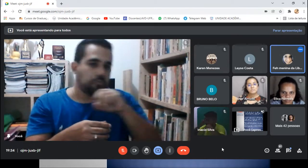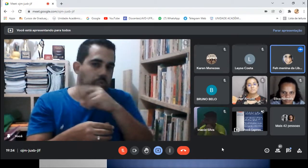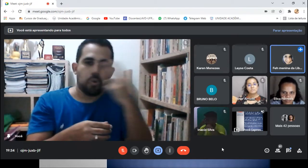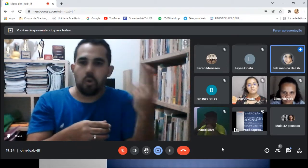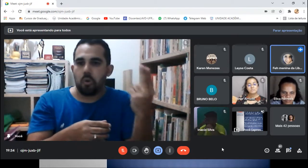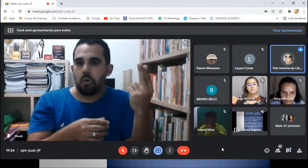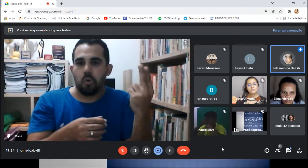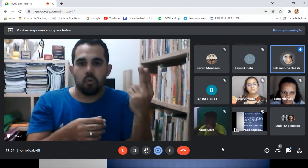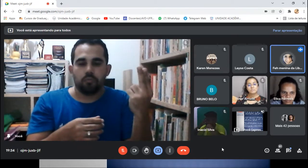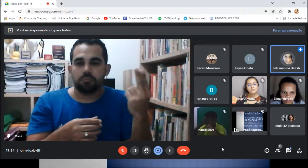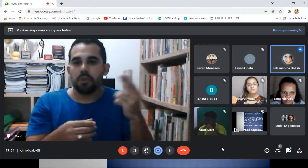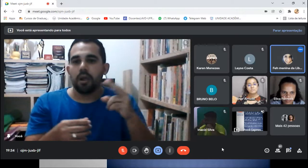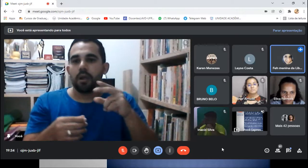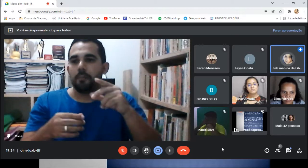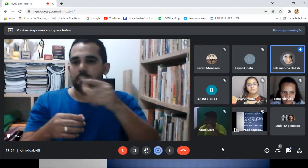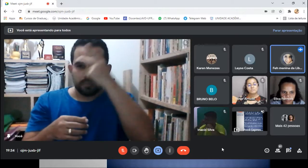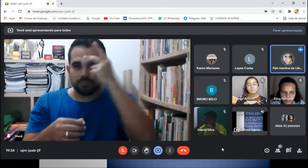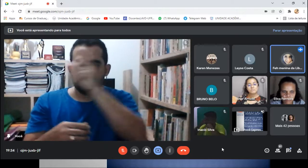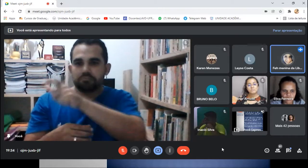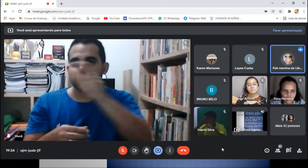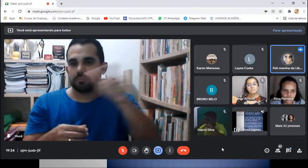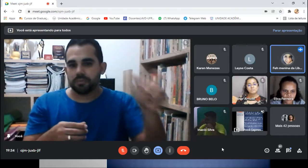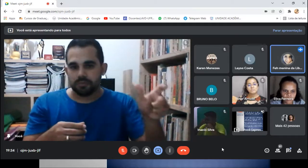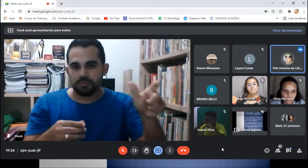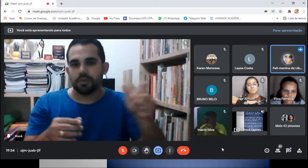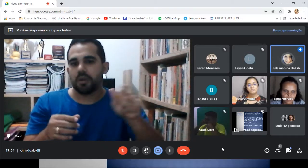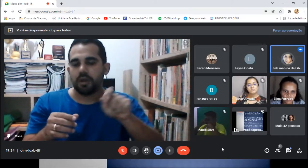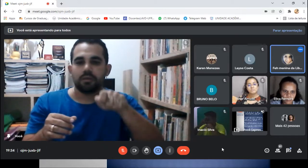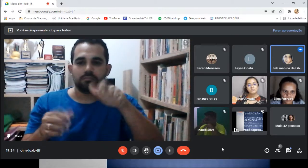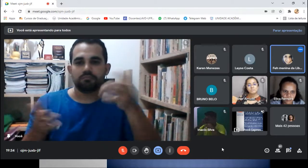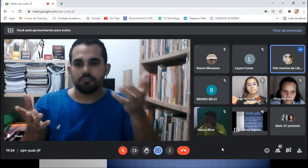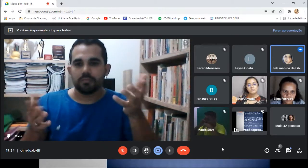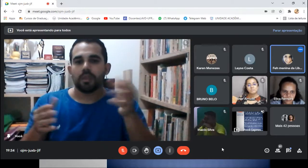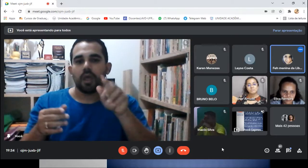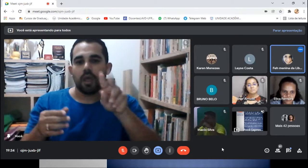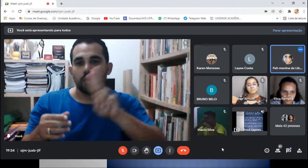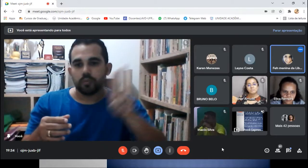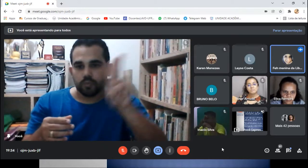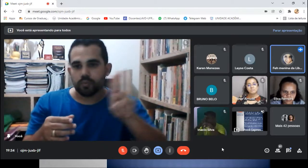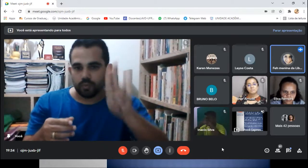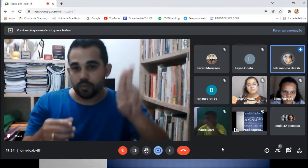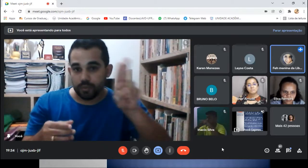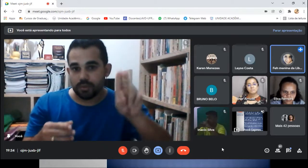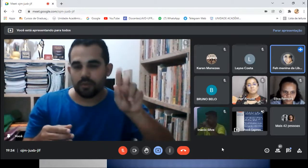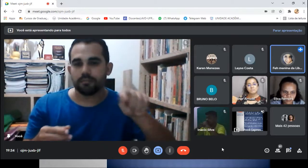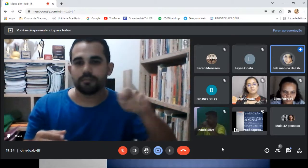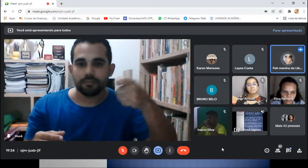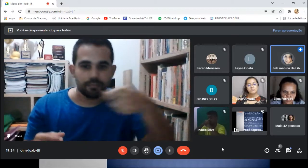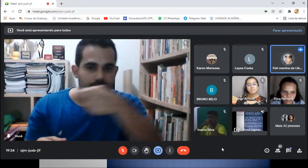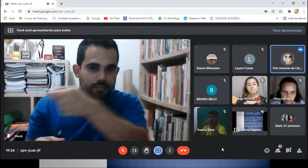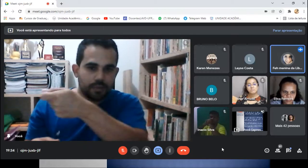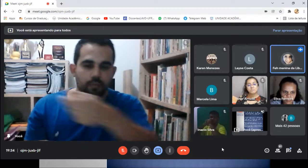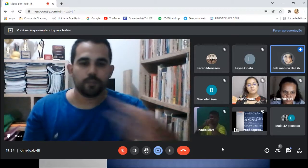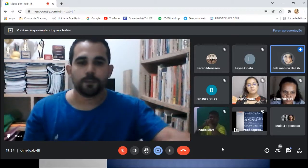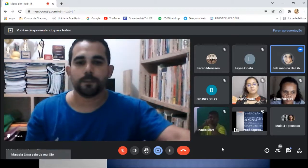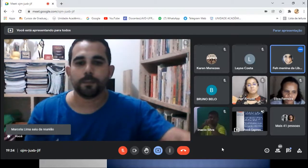que retratam características das pessoas, daquela pessoa que faz parte daquele signo,